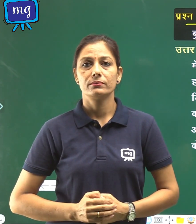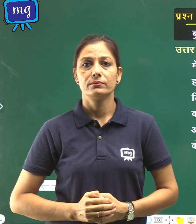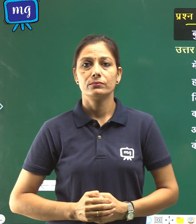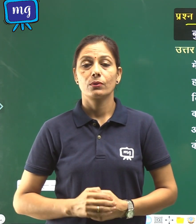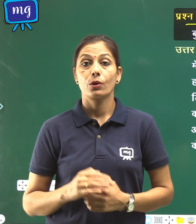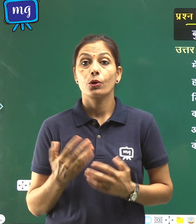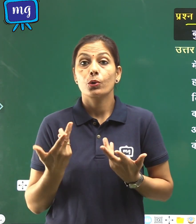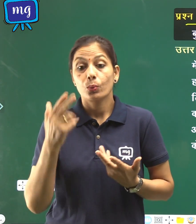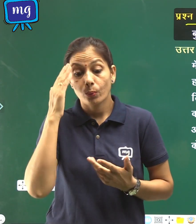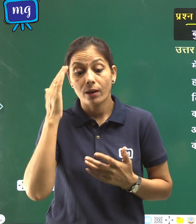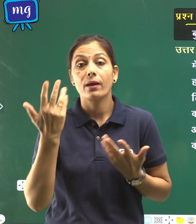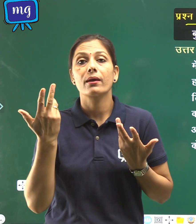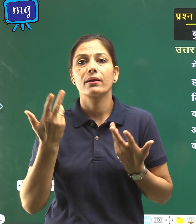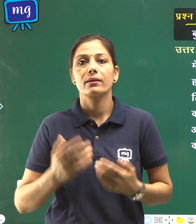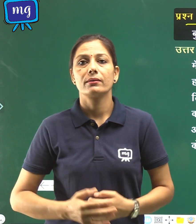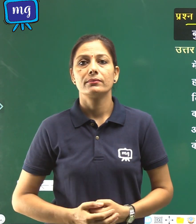क्यों कहा है?